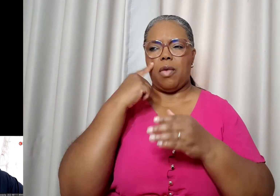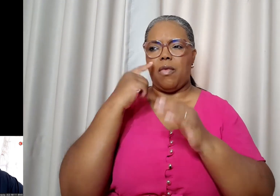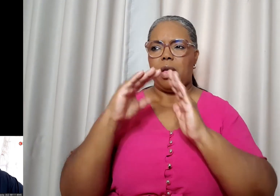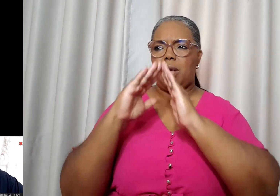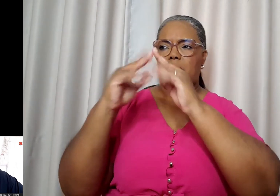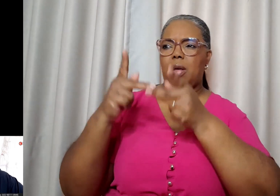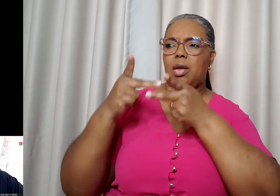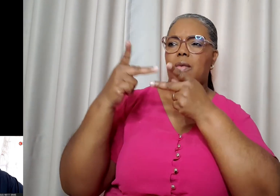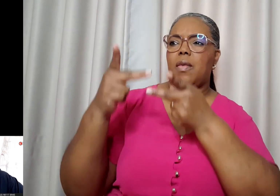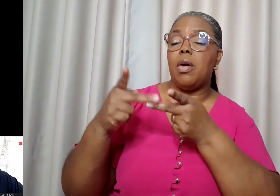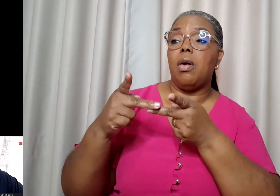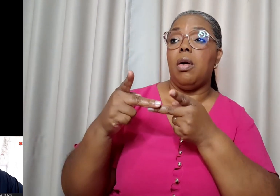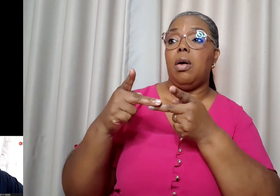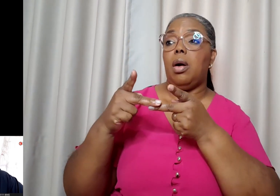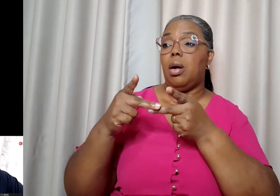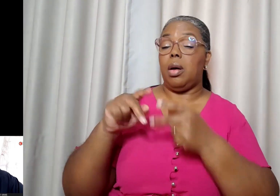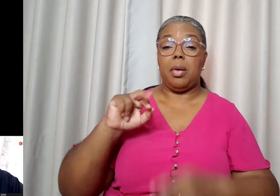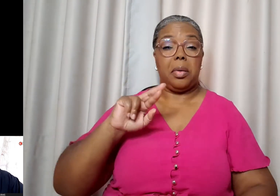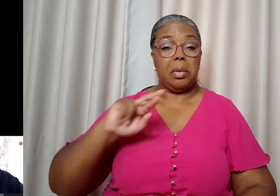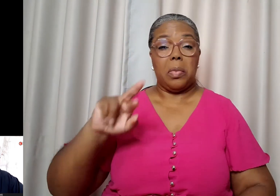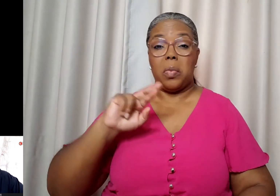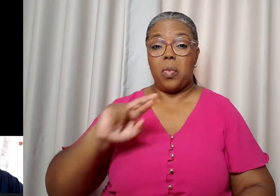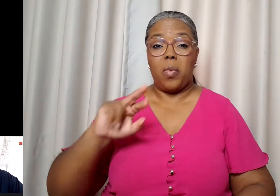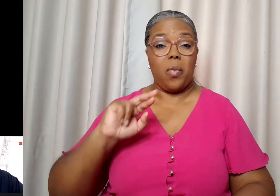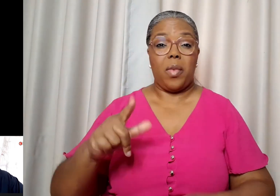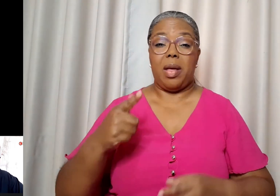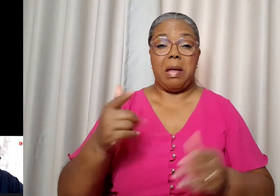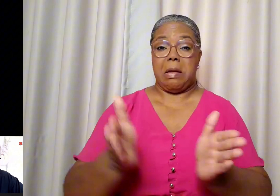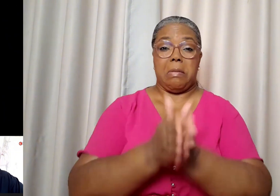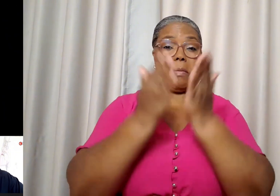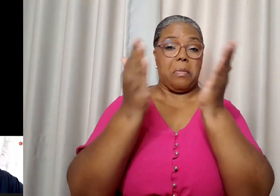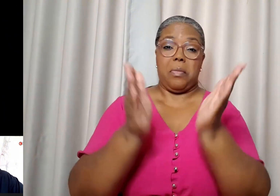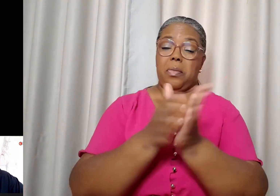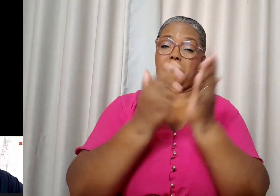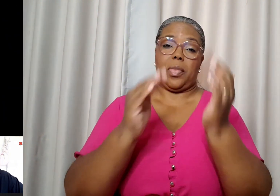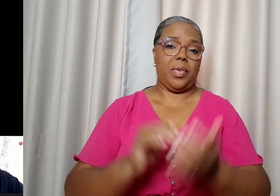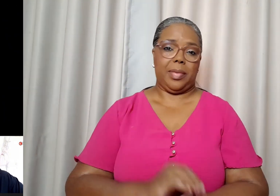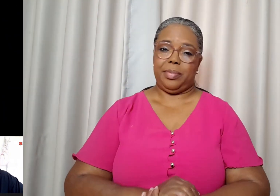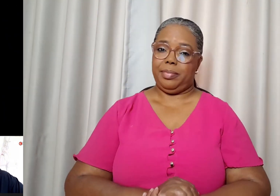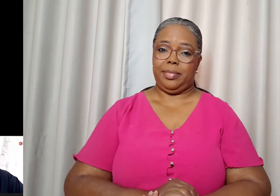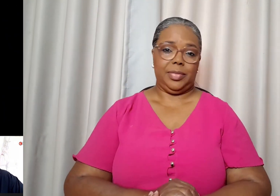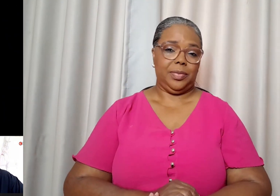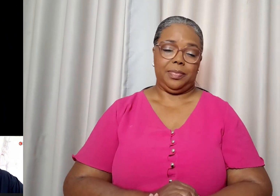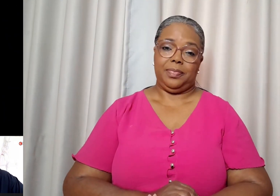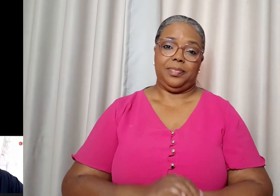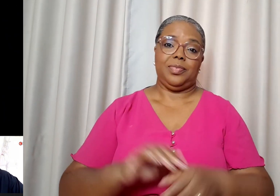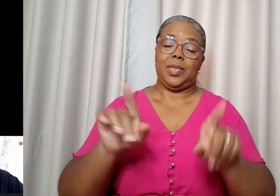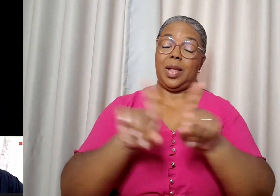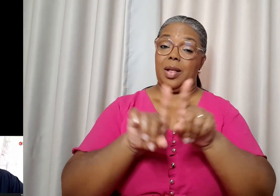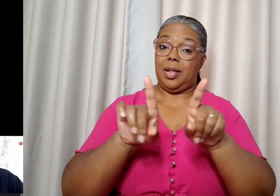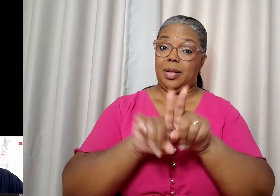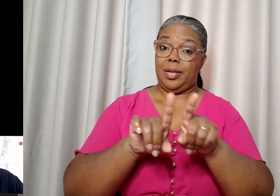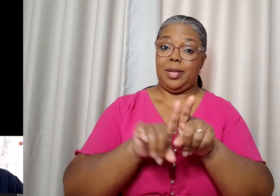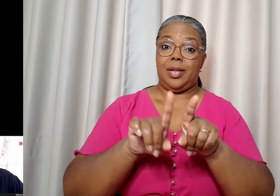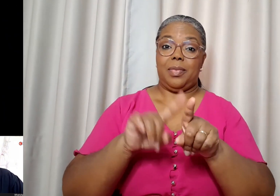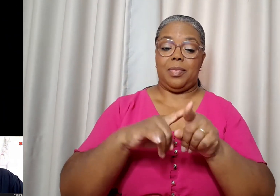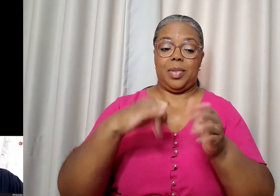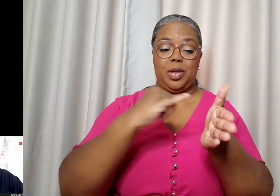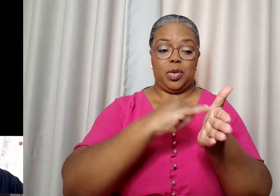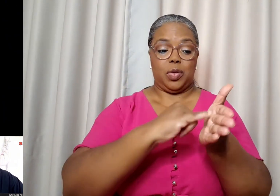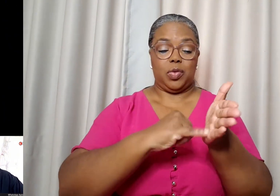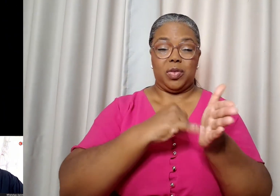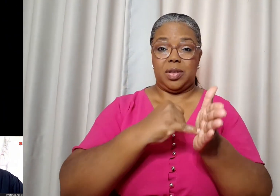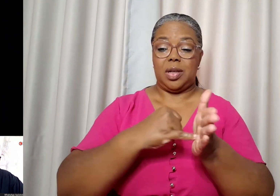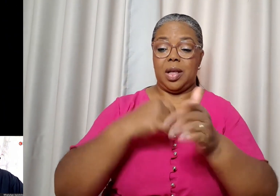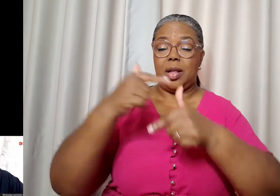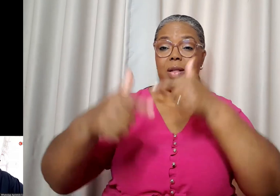Entendeu? E José, ele não trabalhava só com madeira, ele trabalhava com pedra, porque Israel quase não